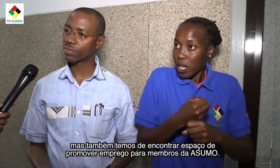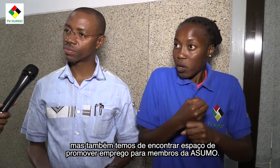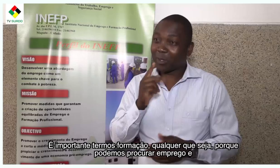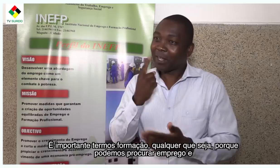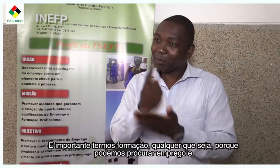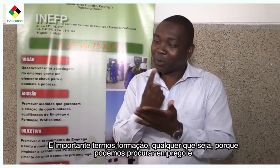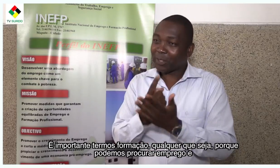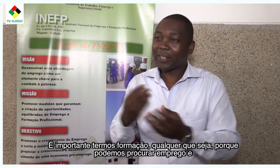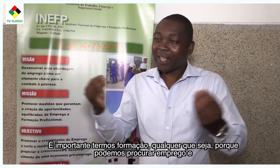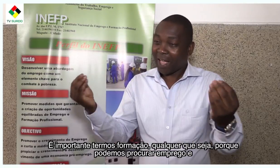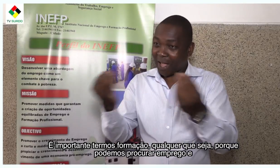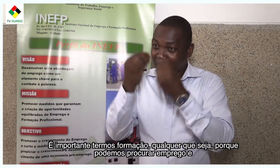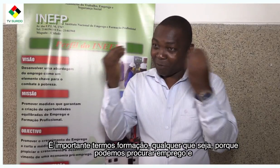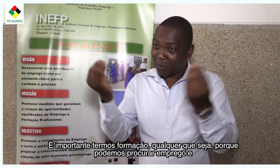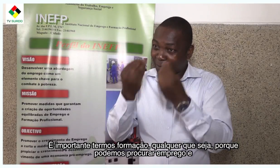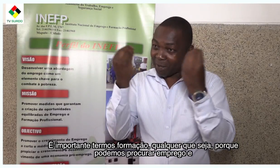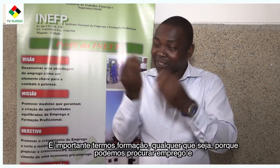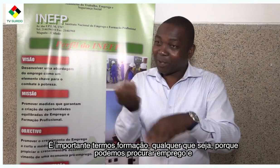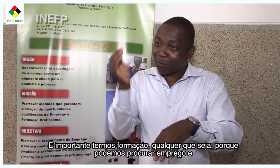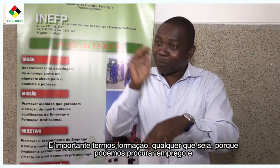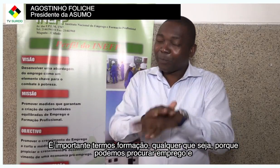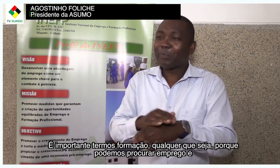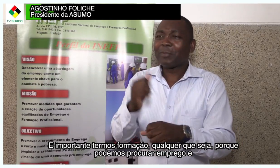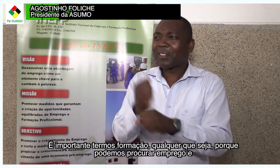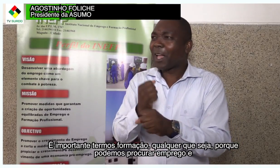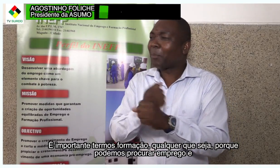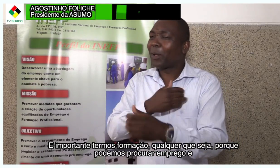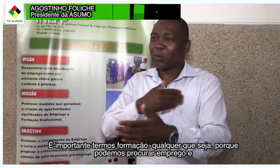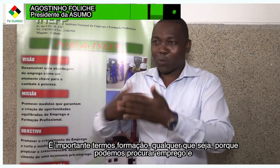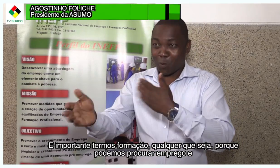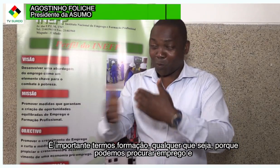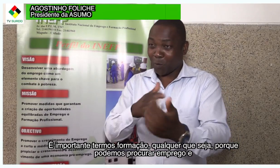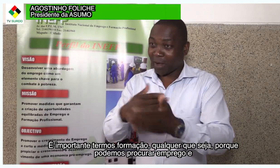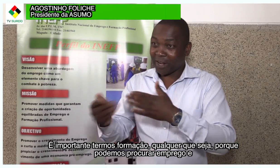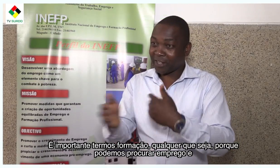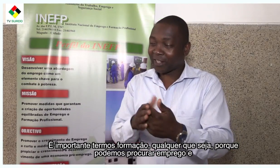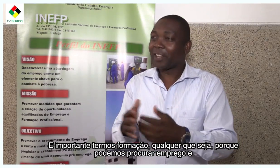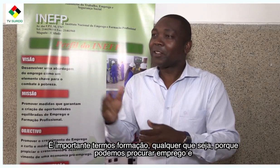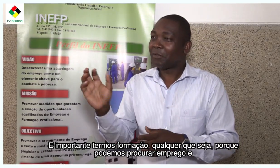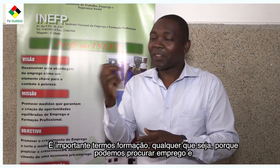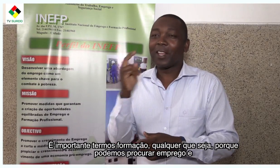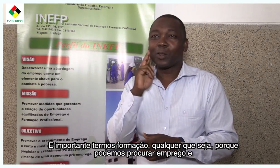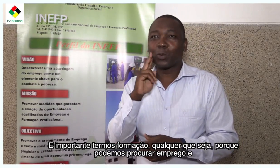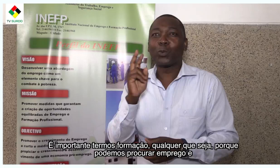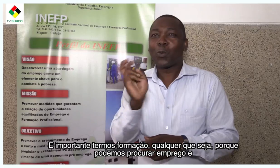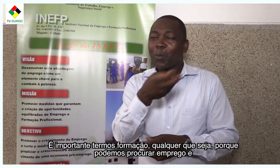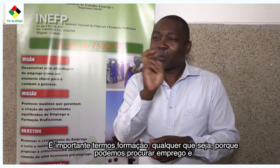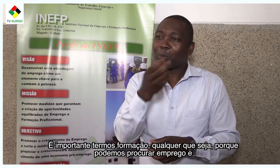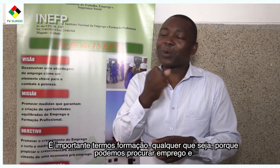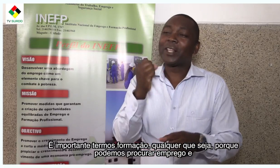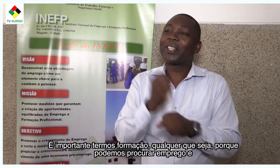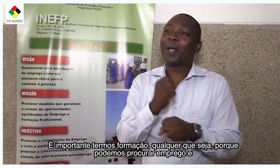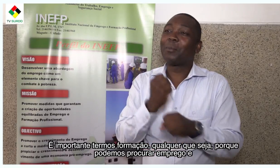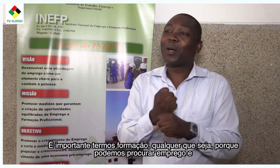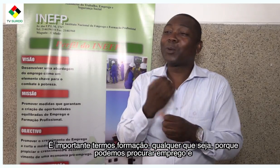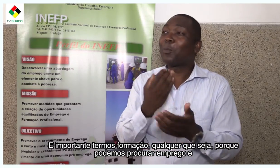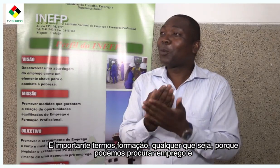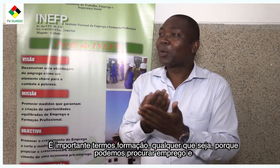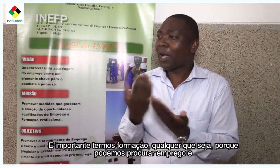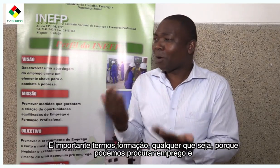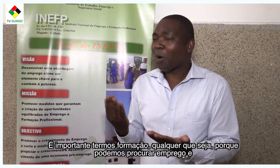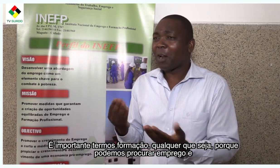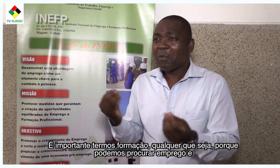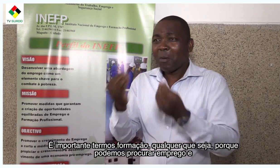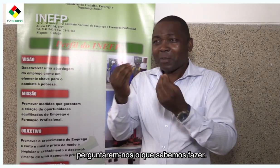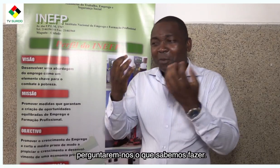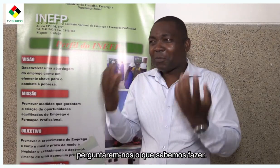Azumo. É importante termos formação, qualquer que seja, porque podemos procurar emprego